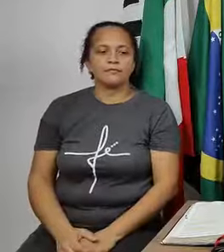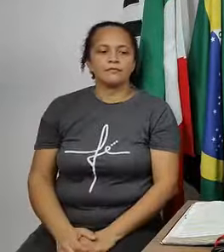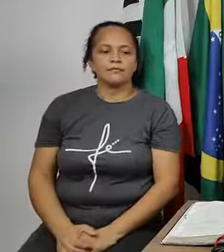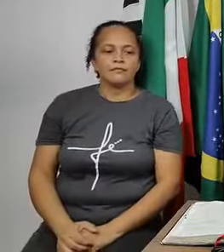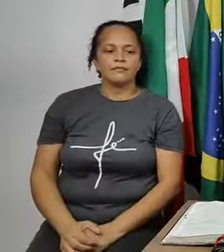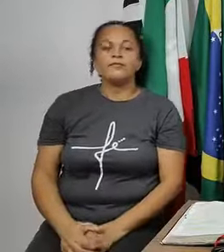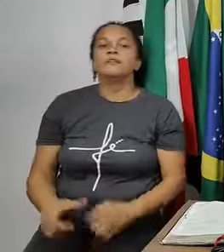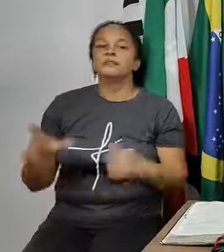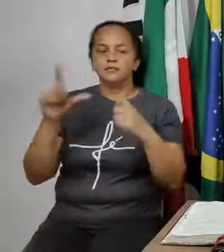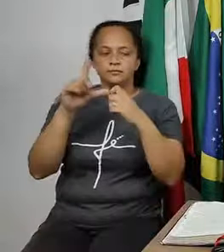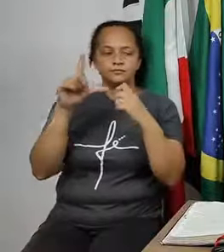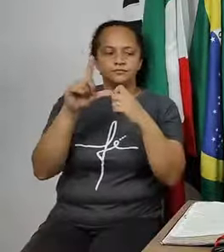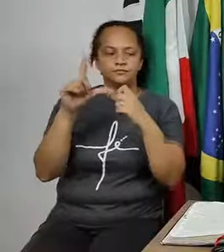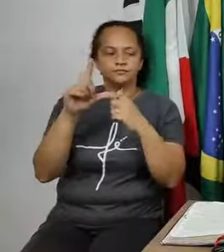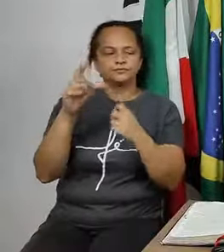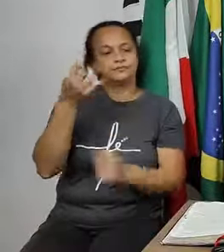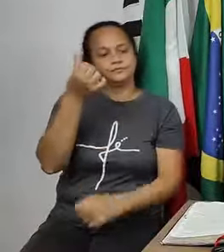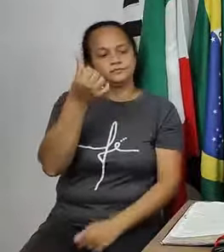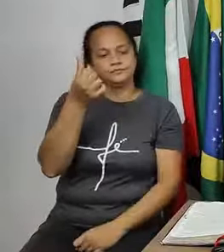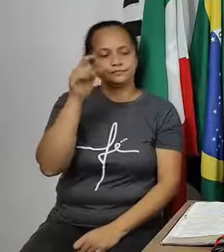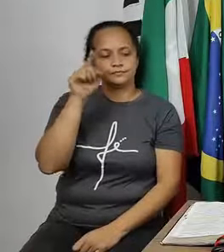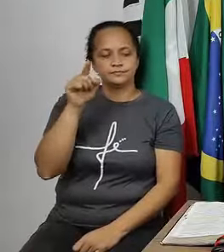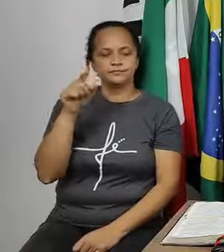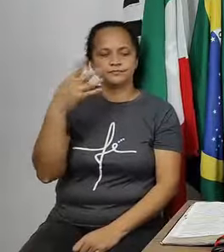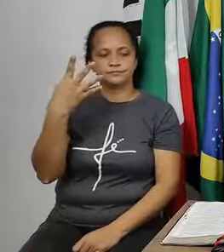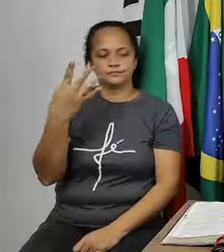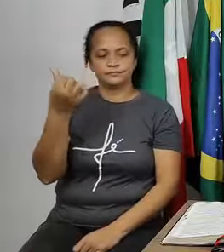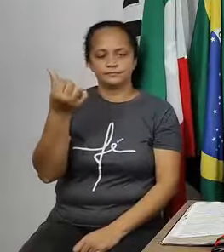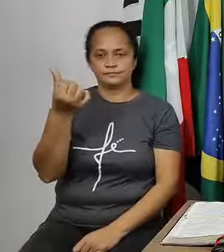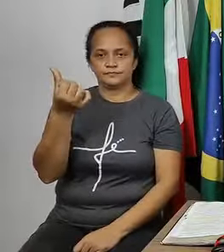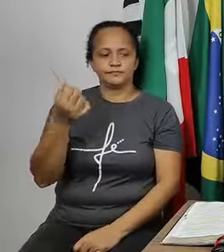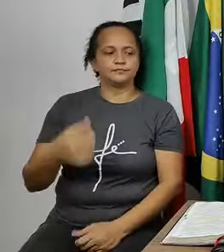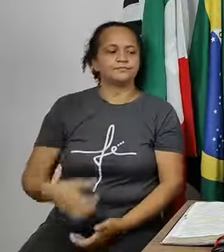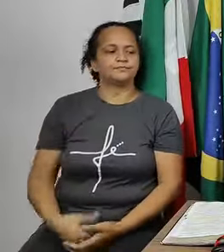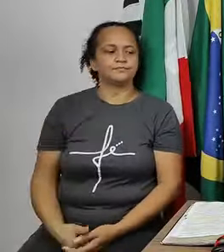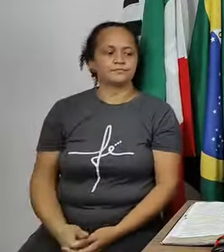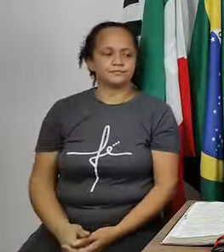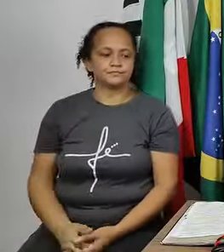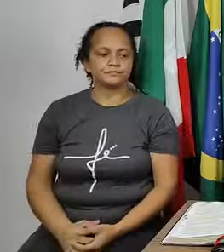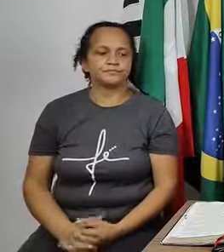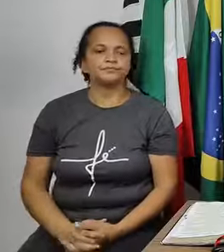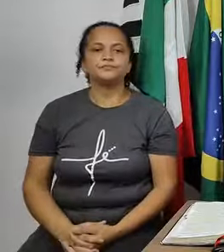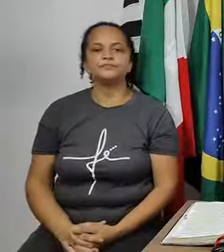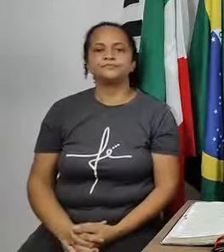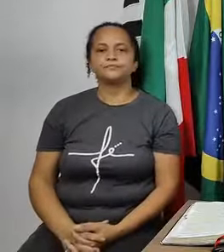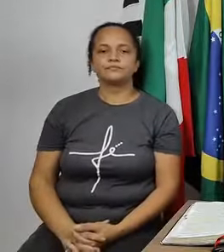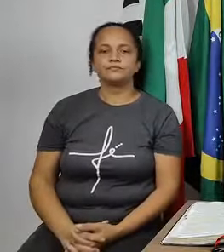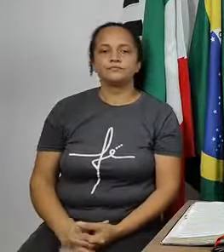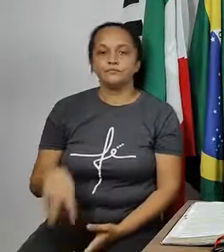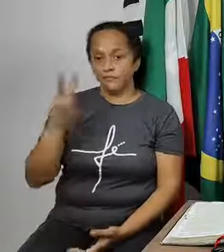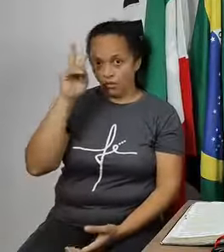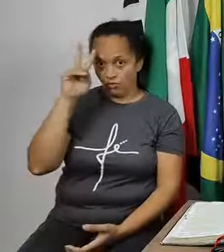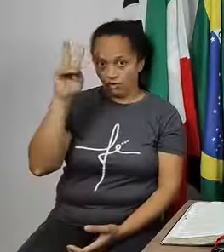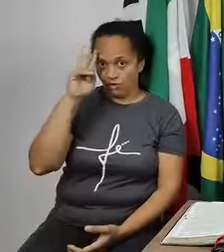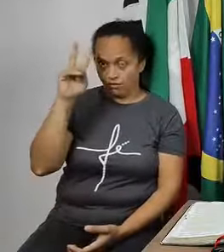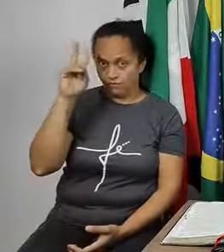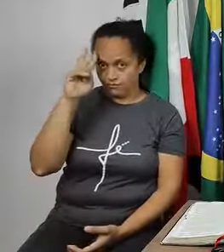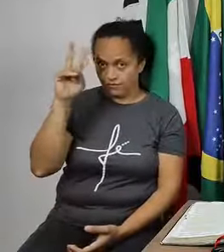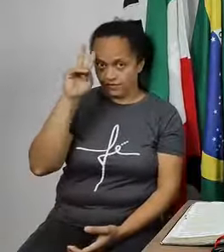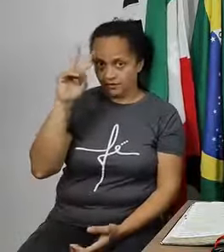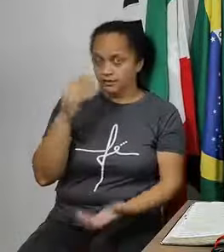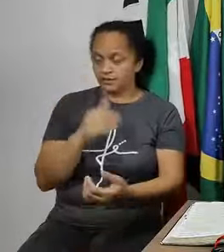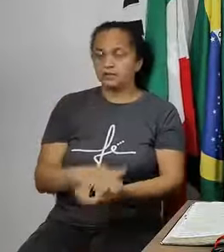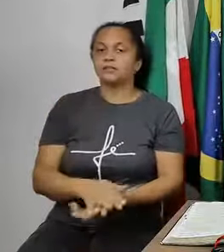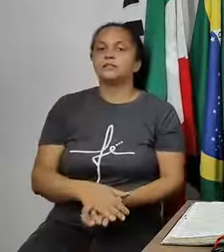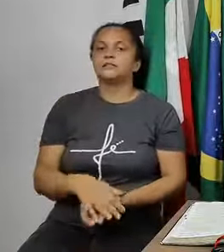aí, ó, em Lucas 6,46. Né? Nós já vamos ler esse texto. Eu só vou recapitular,